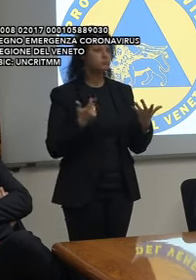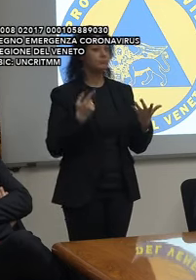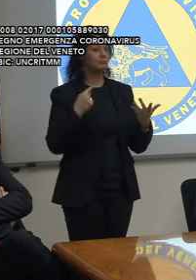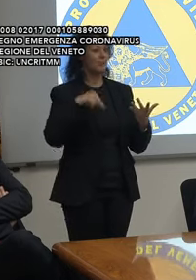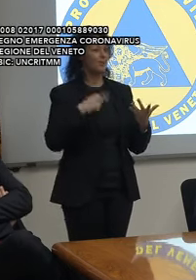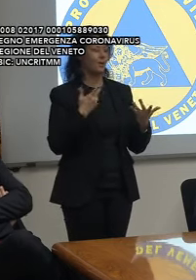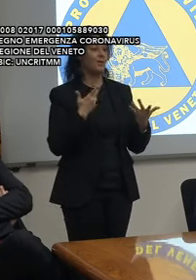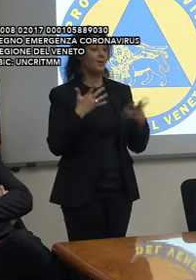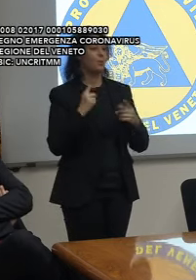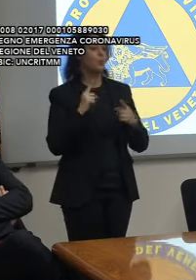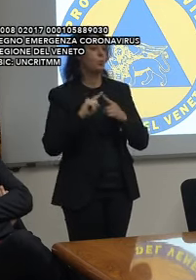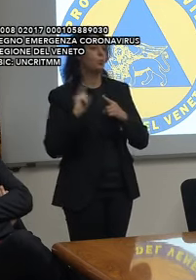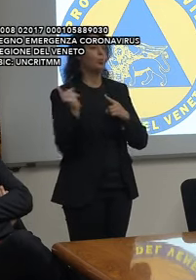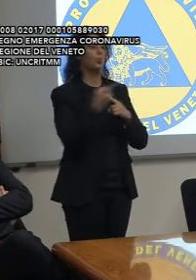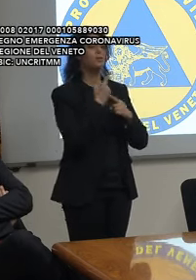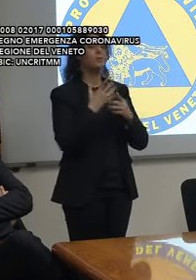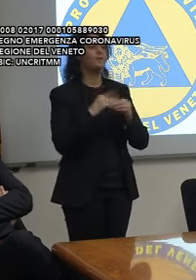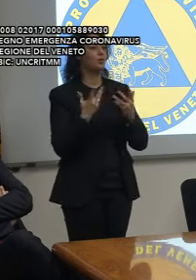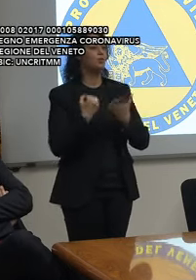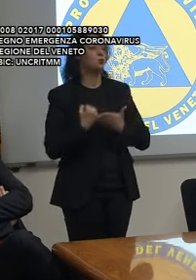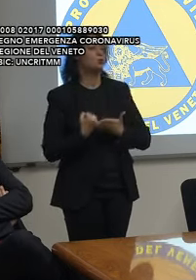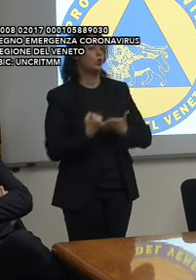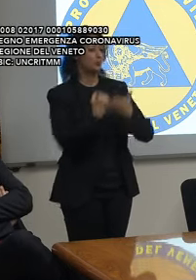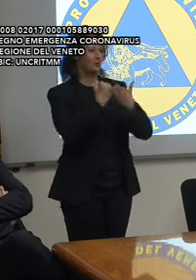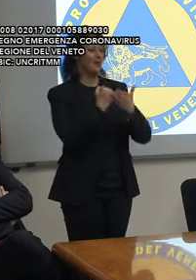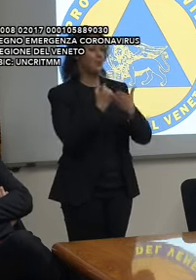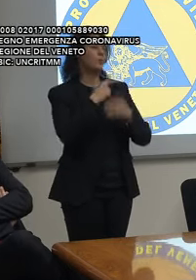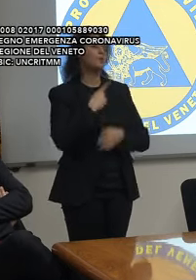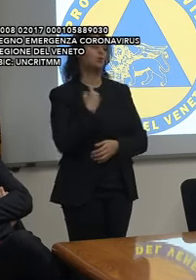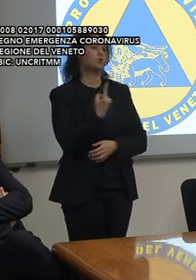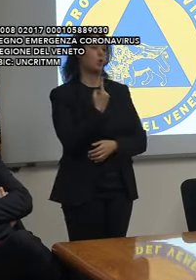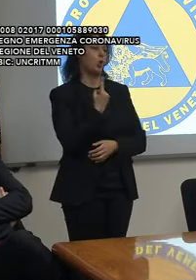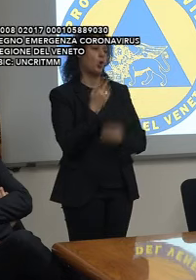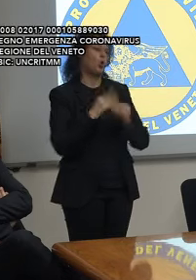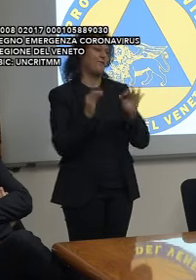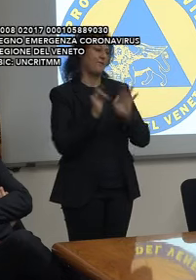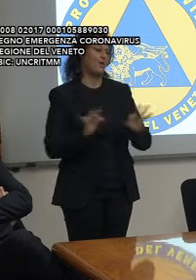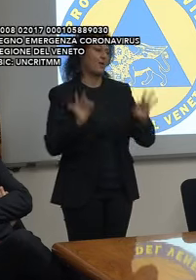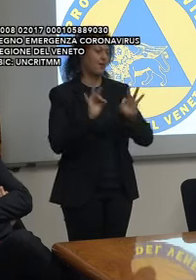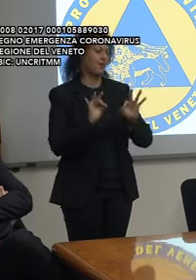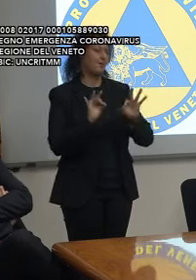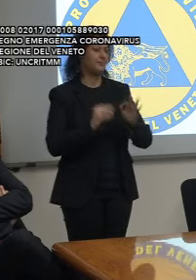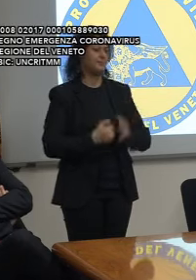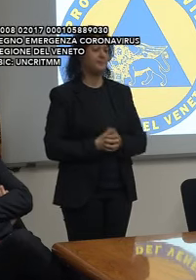qui da solo non ce la fa nessuno, come ovvio. Se posso dire,